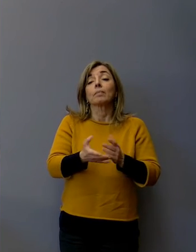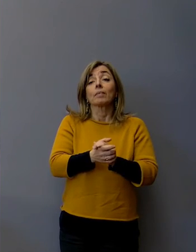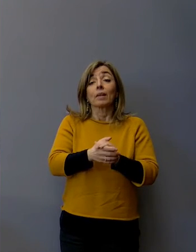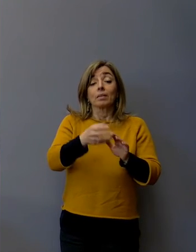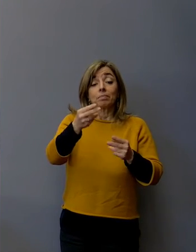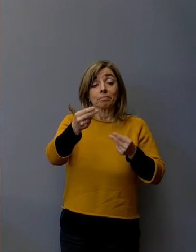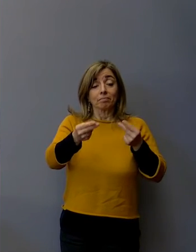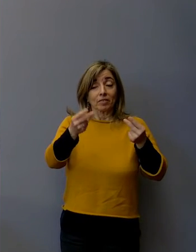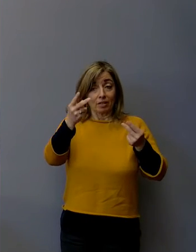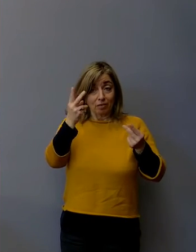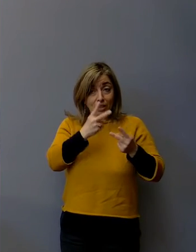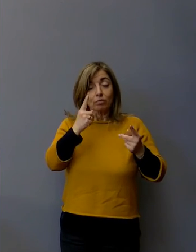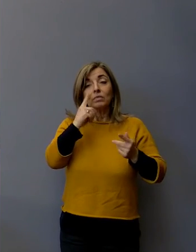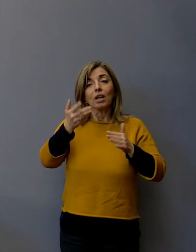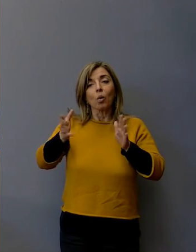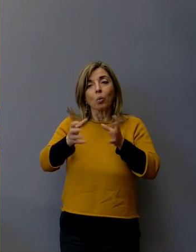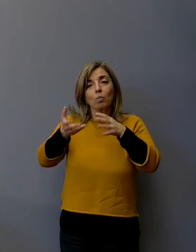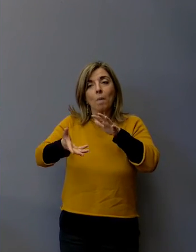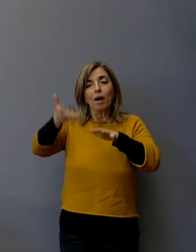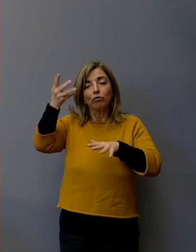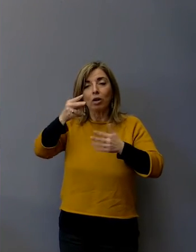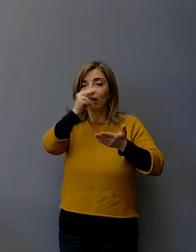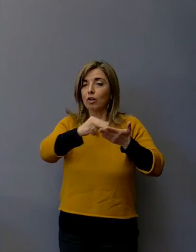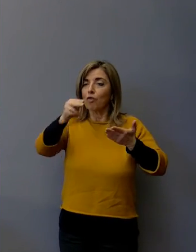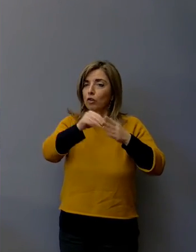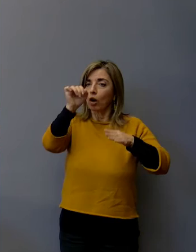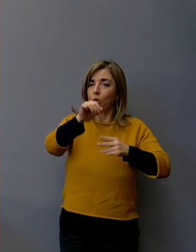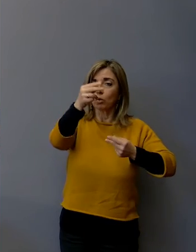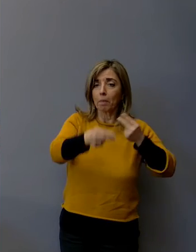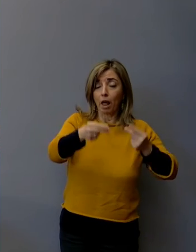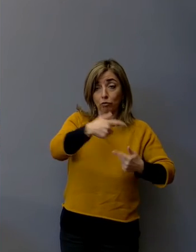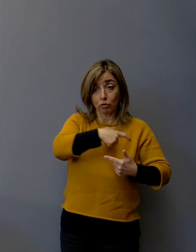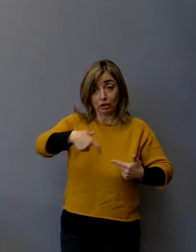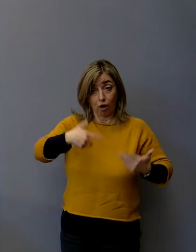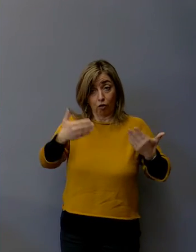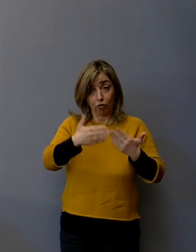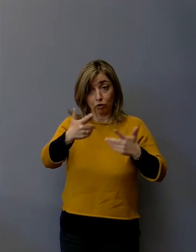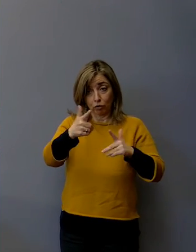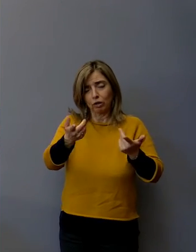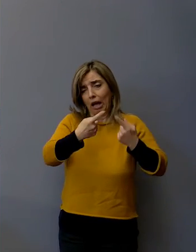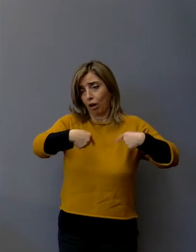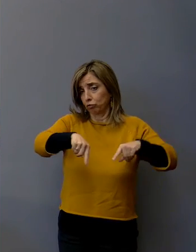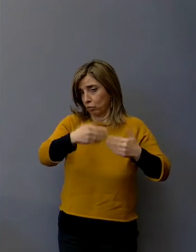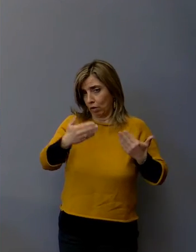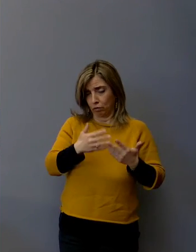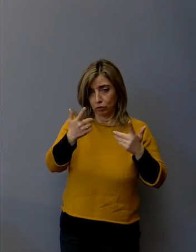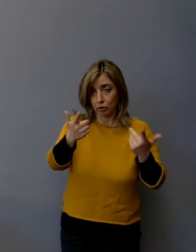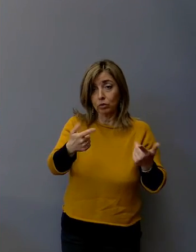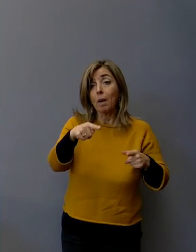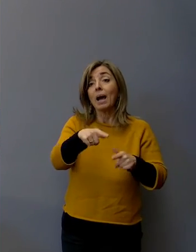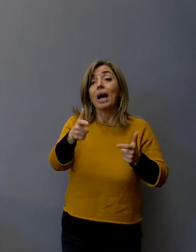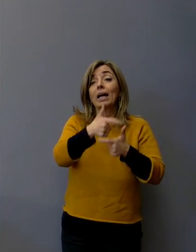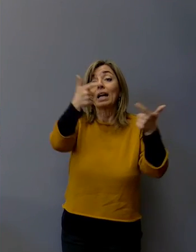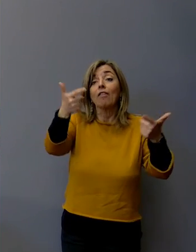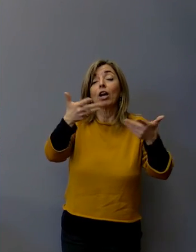sindaco e sarebbe molto contento e neanche la giunta ma la cosa più grave sarebbe che si condannerebbe a morte la città di genova